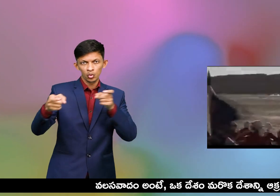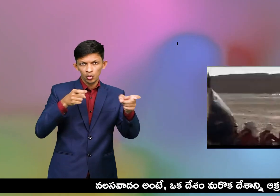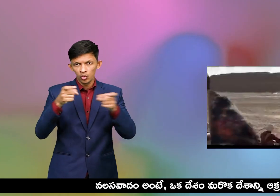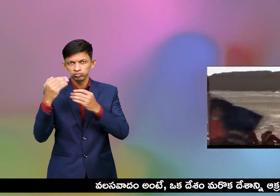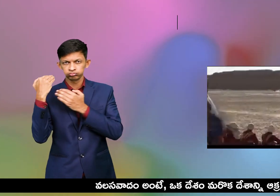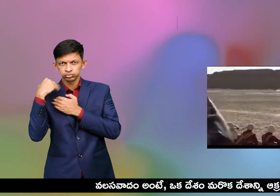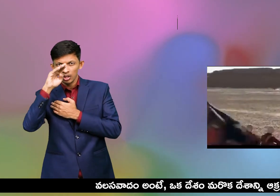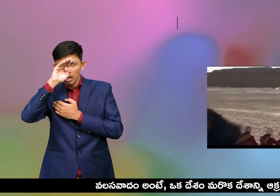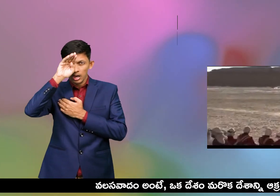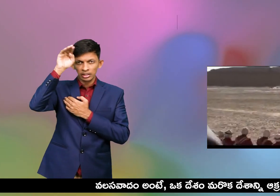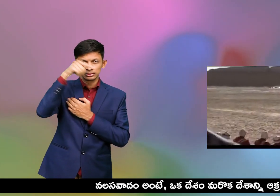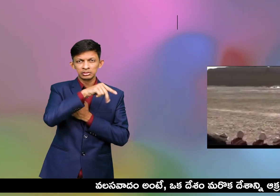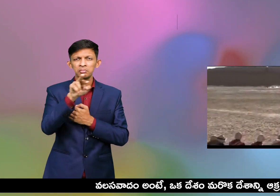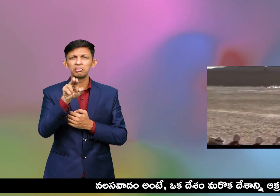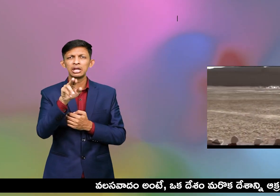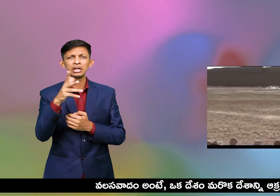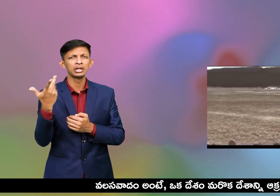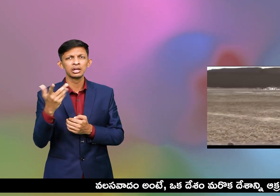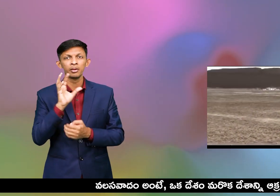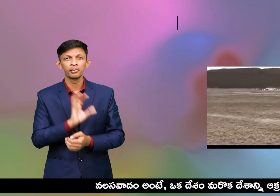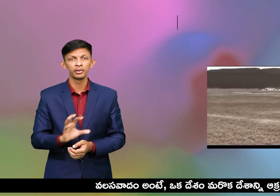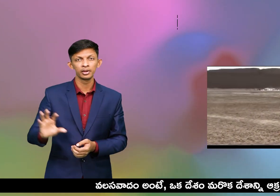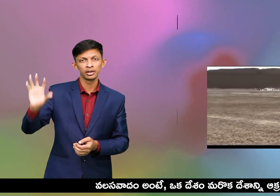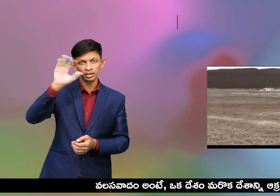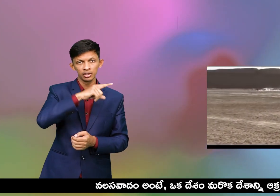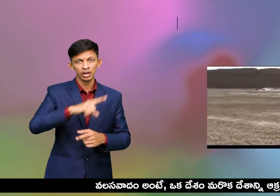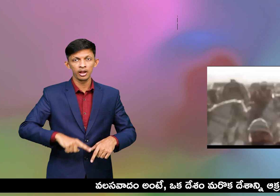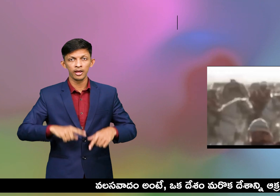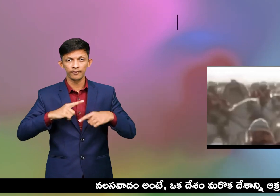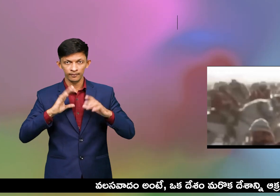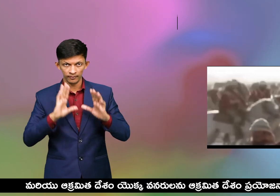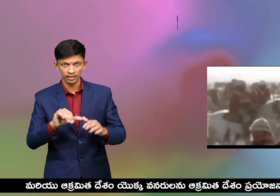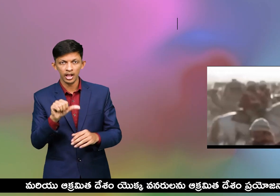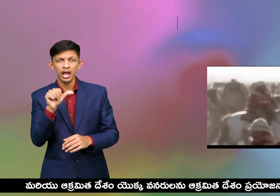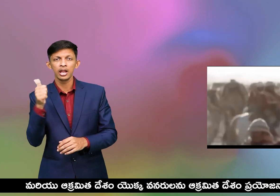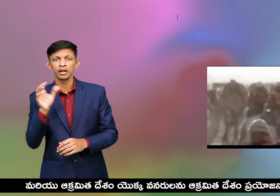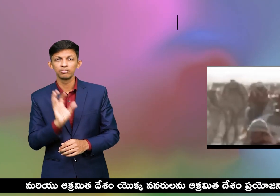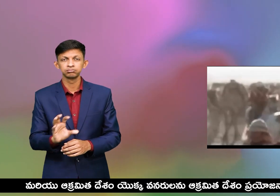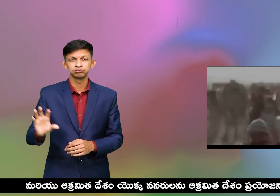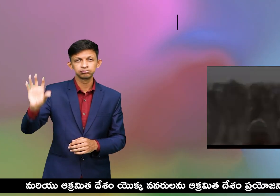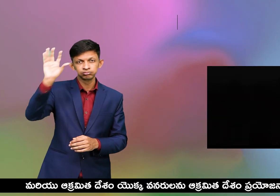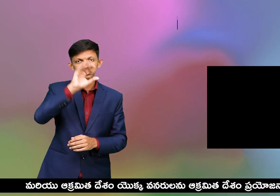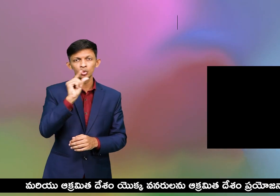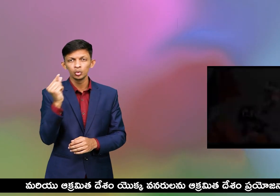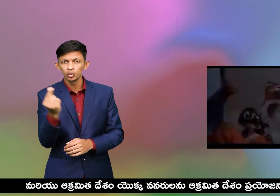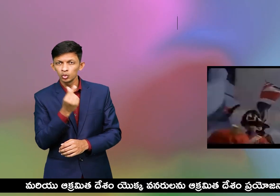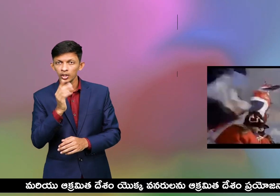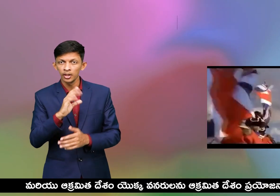వలసవాదం అంటే ఒక దేశం మరొక దేశాన్ని ఆక్రమించడం మరియు ఆక్రమిత దేశం యొక్క